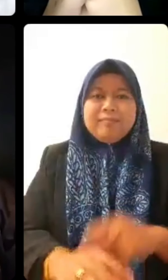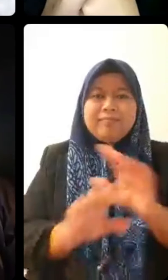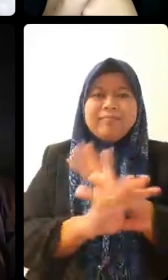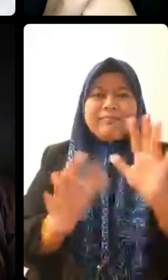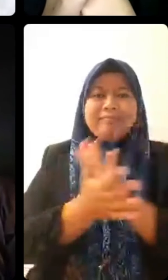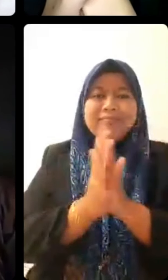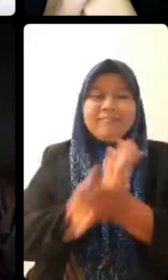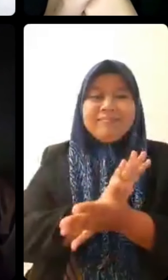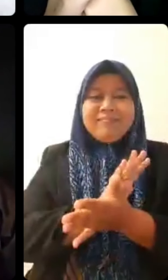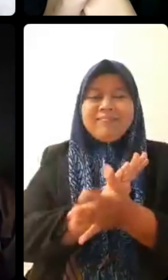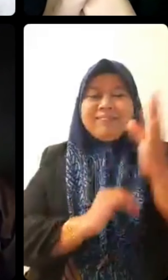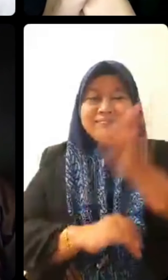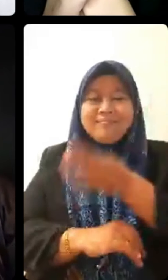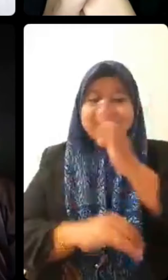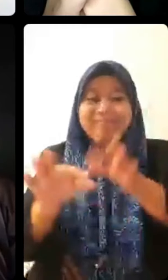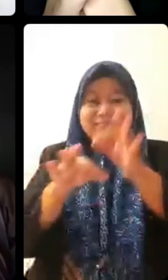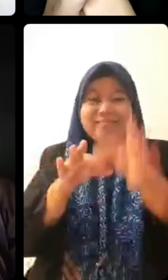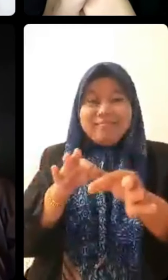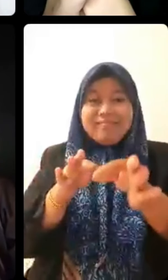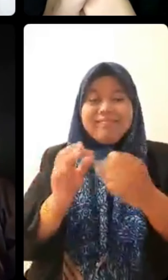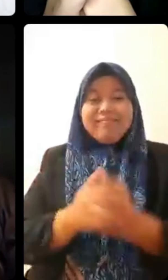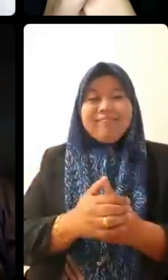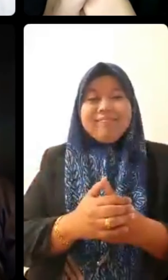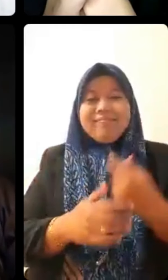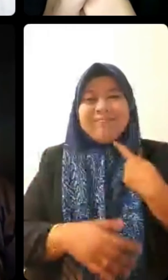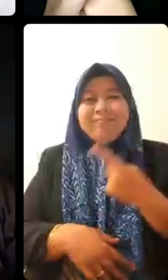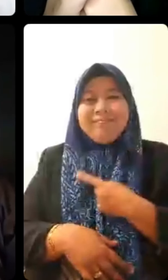kami. Saya juga nak mengucapkan terima kasih.